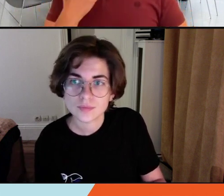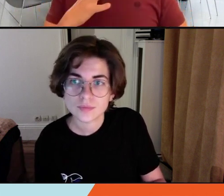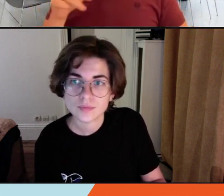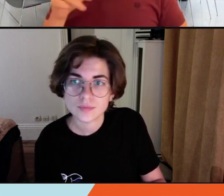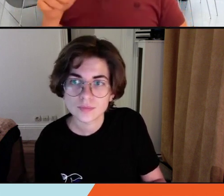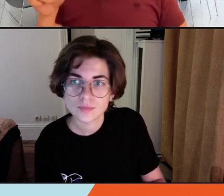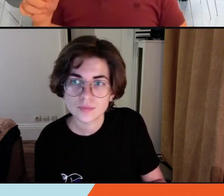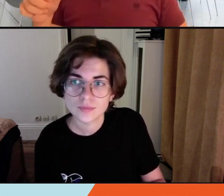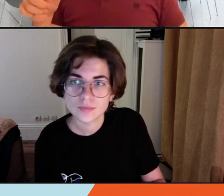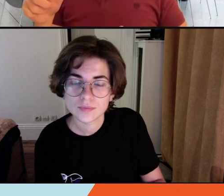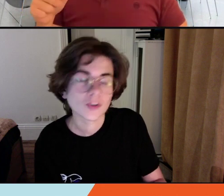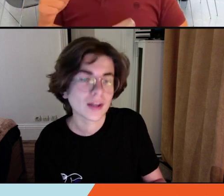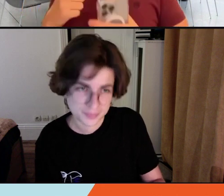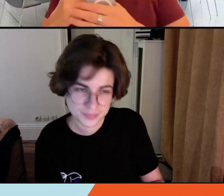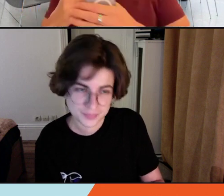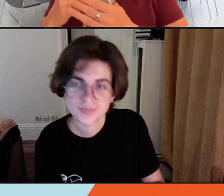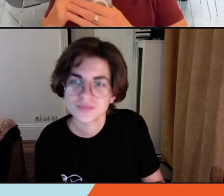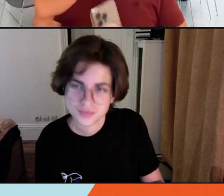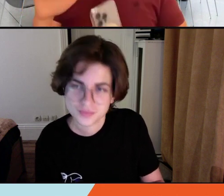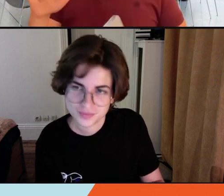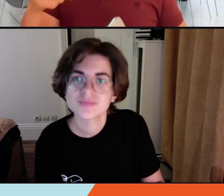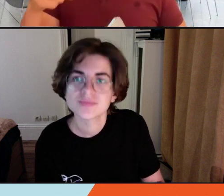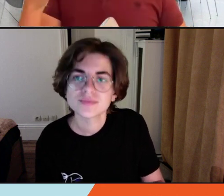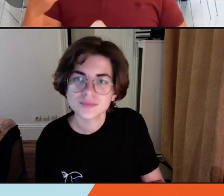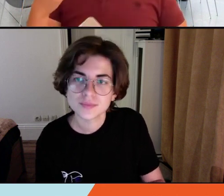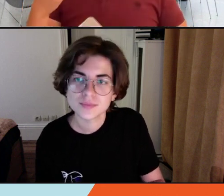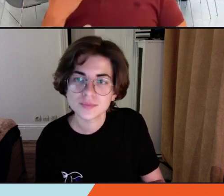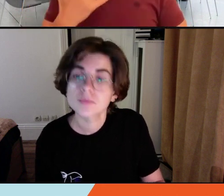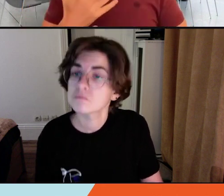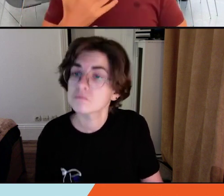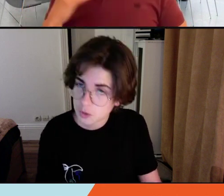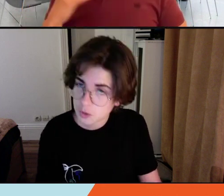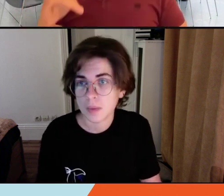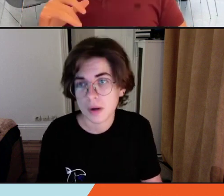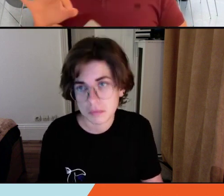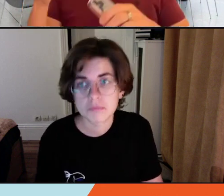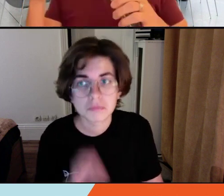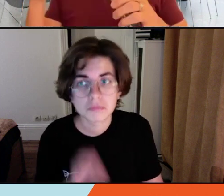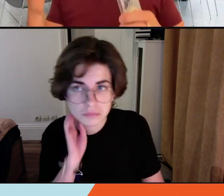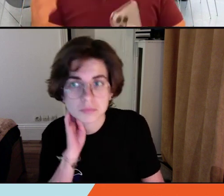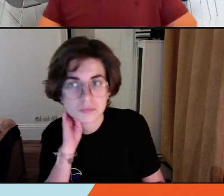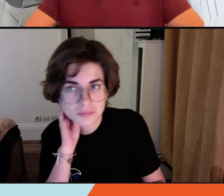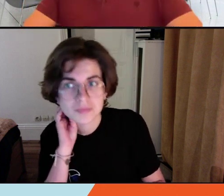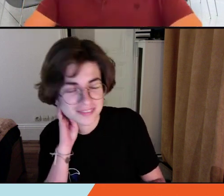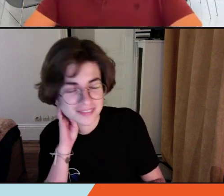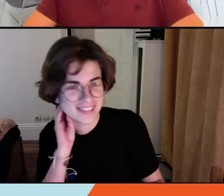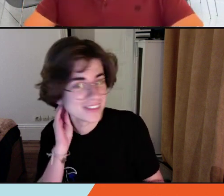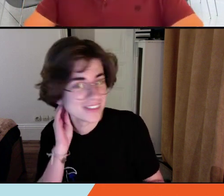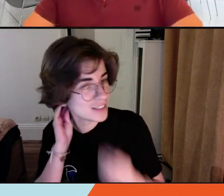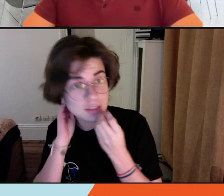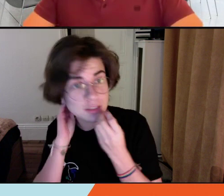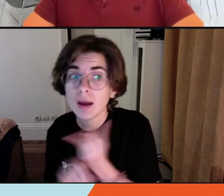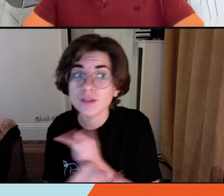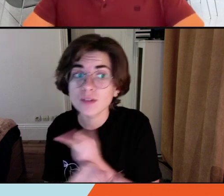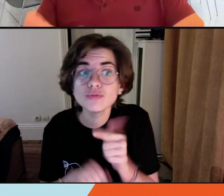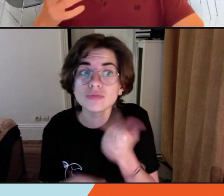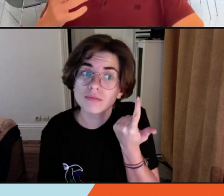personne. Maximum 12 couleurs. C'est pas mal. Sinon, c'est trop. C'est pas mal, 12.